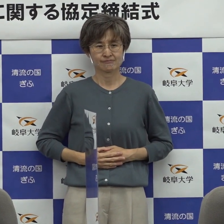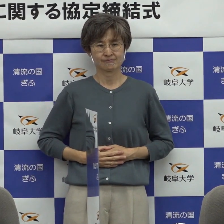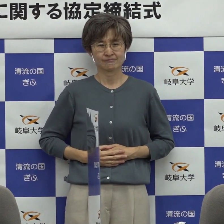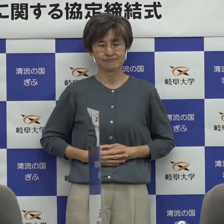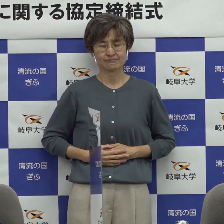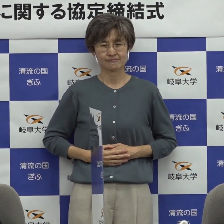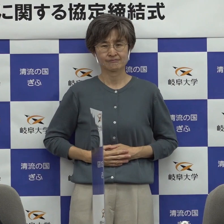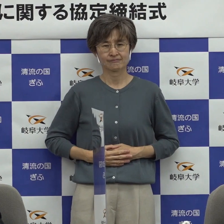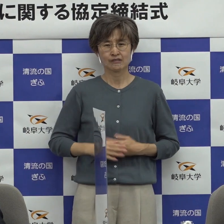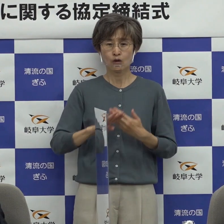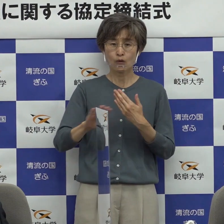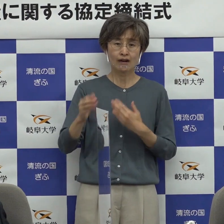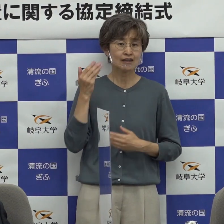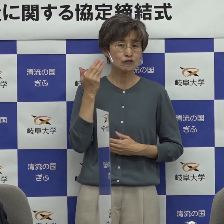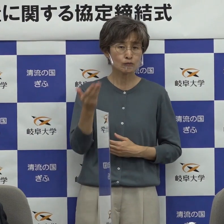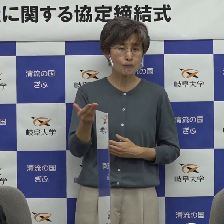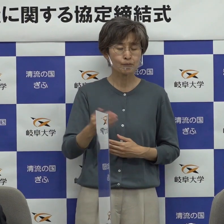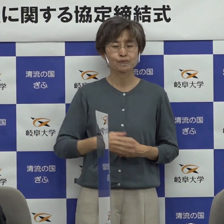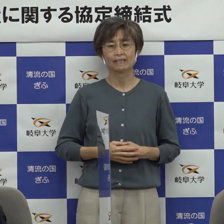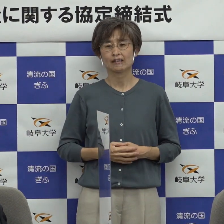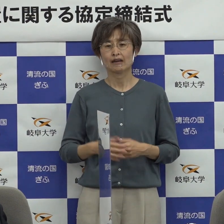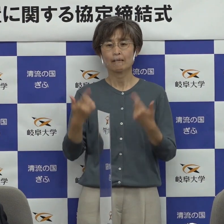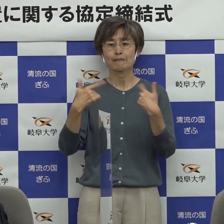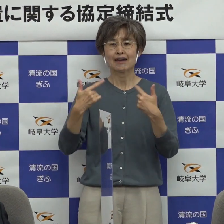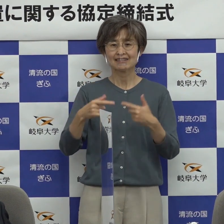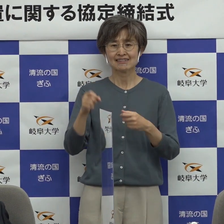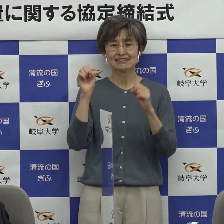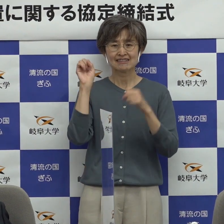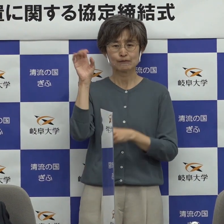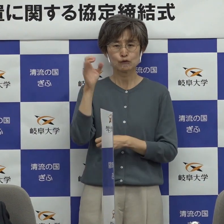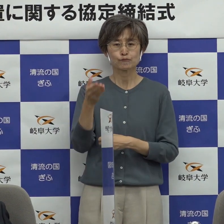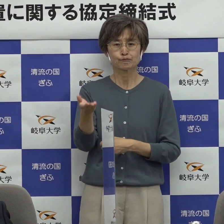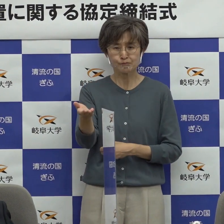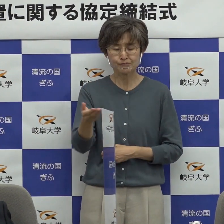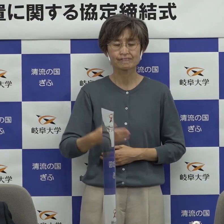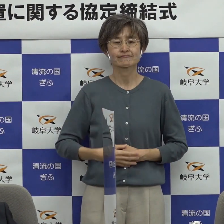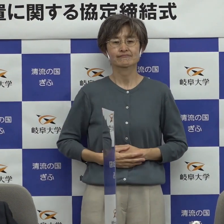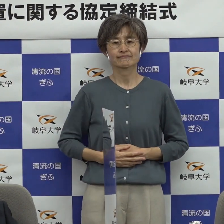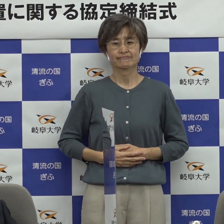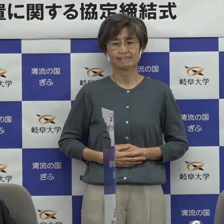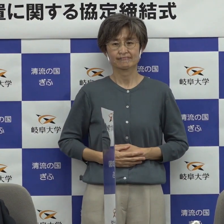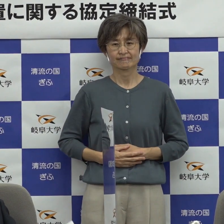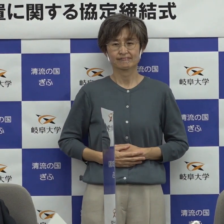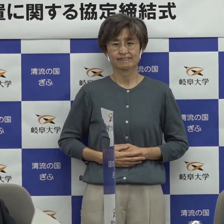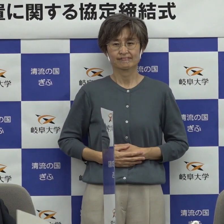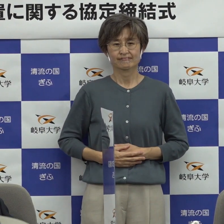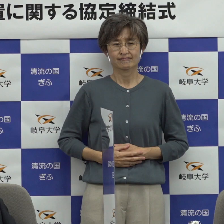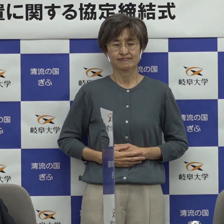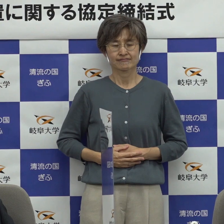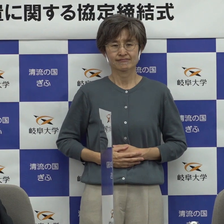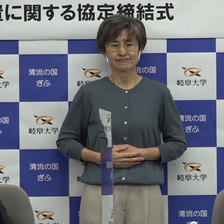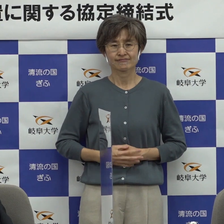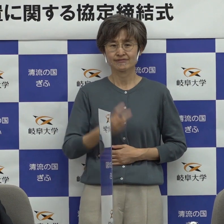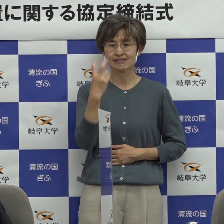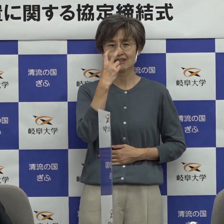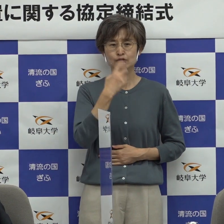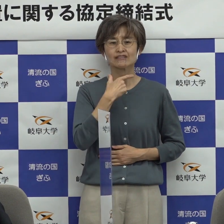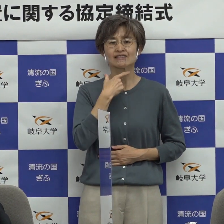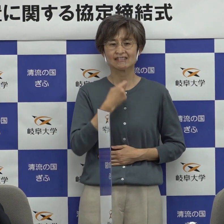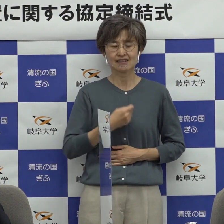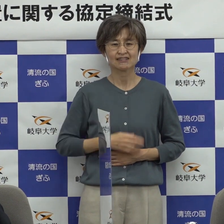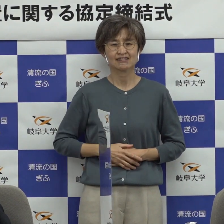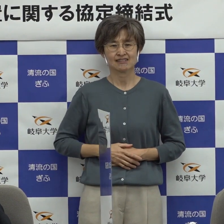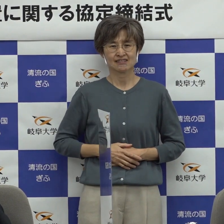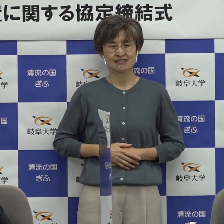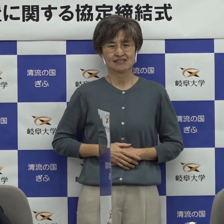はい、そんな他よろしいでしょうか。毎日新聞さん。 すいません、毎日新聞の黒詰めです。そもそもの確認なんですが、これ県